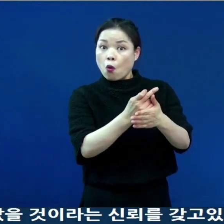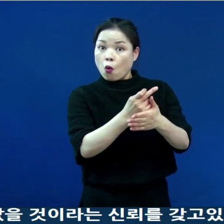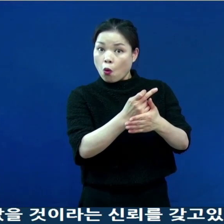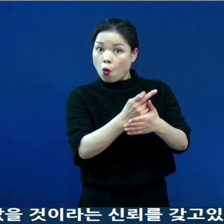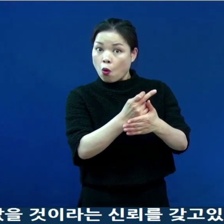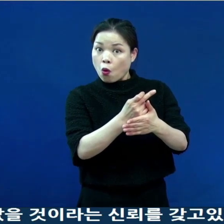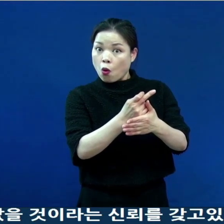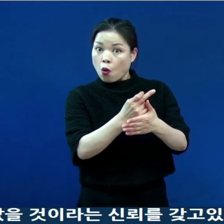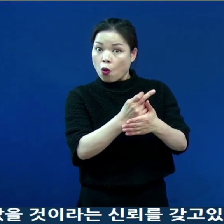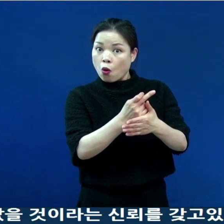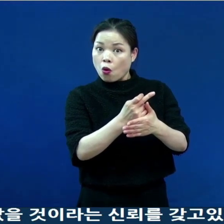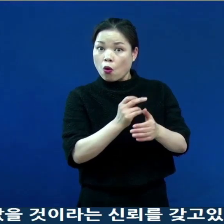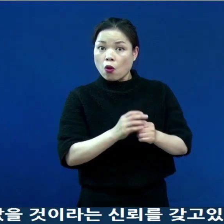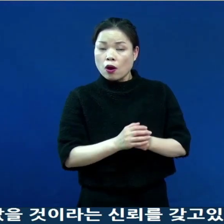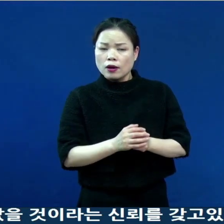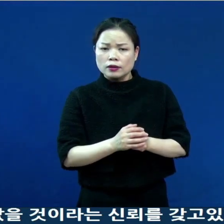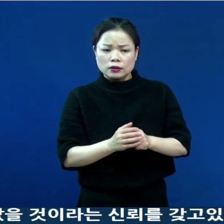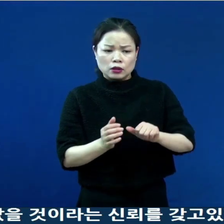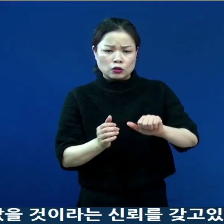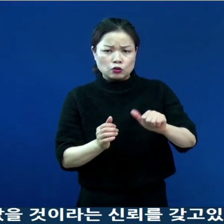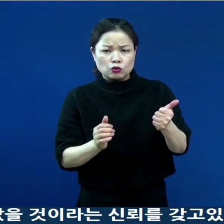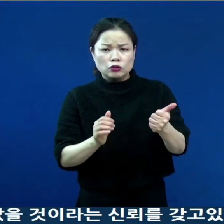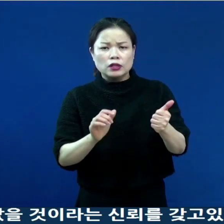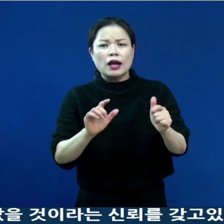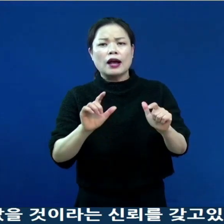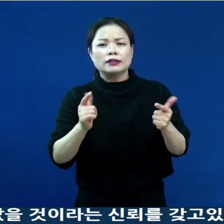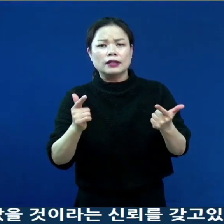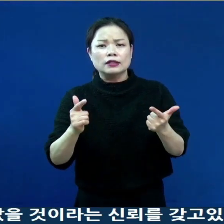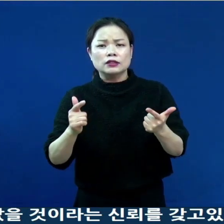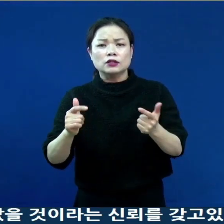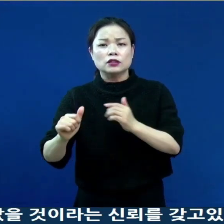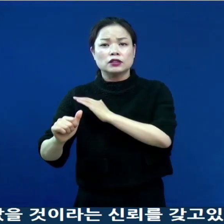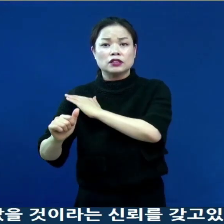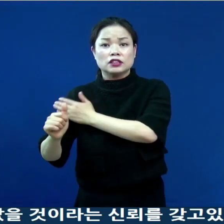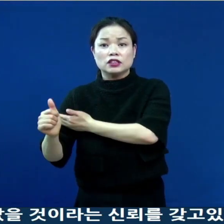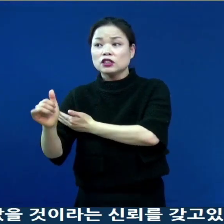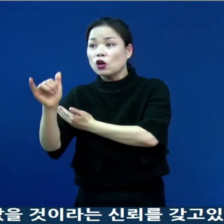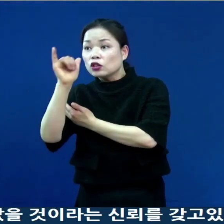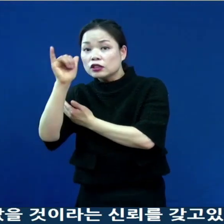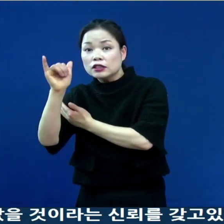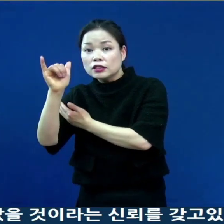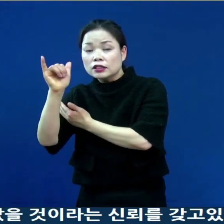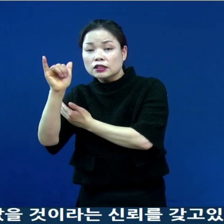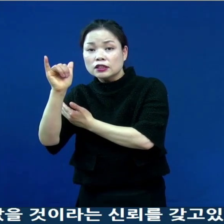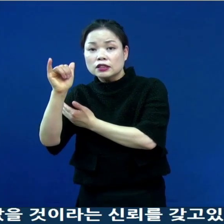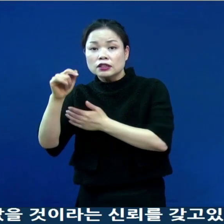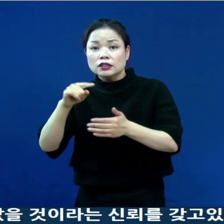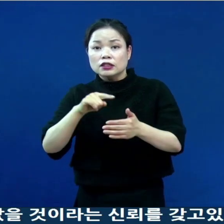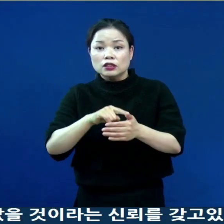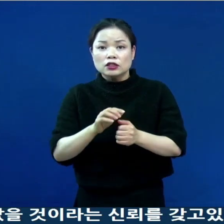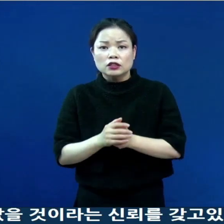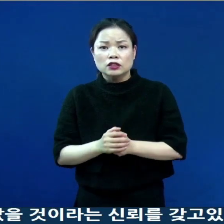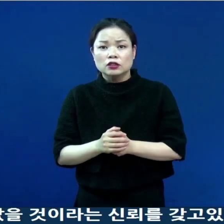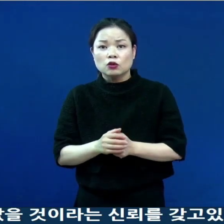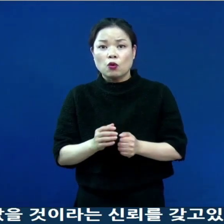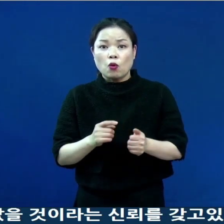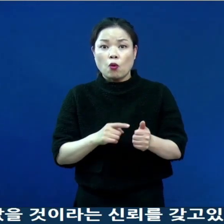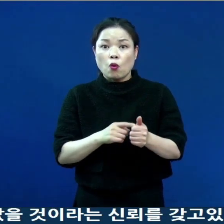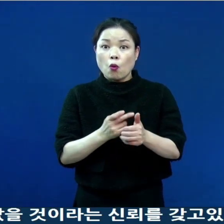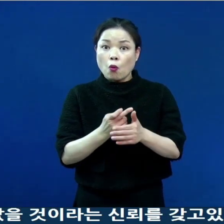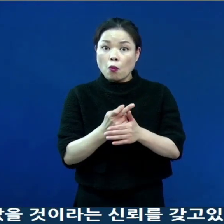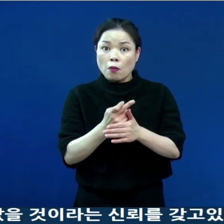오빠를 죽지 않게 하실 수 있는 능력이 있는 이 오빠가 다시